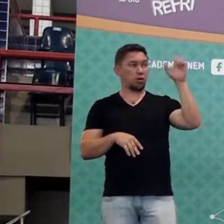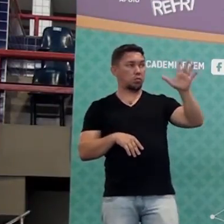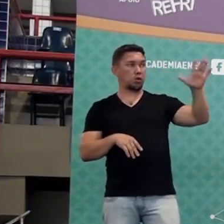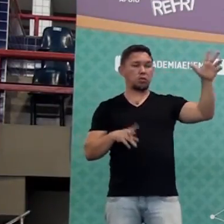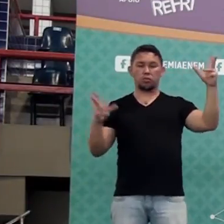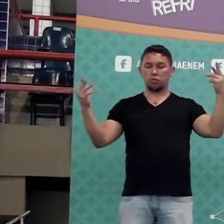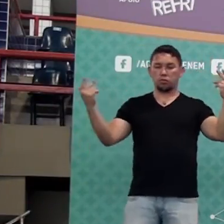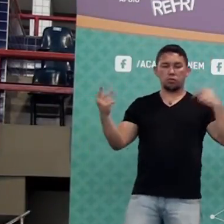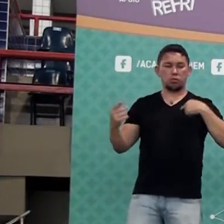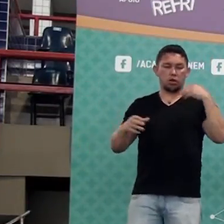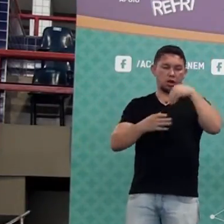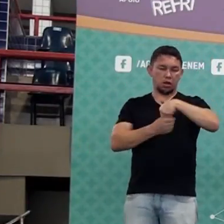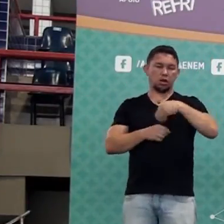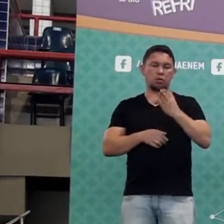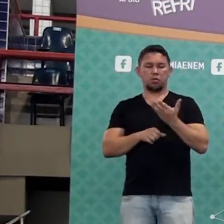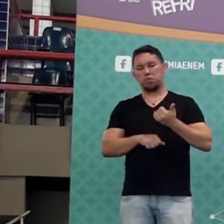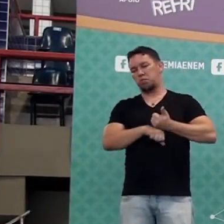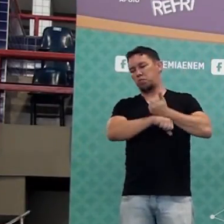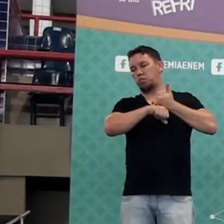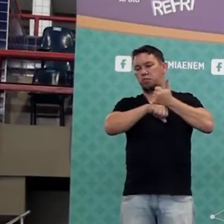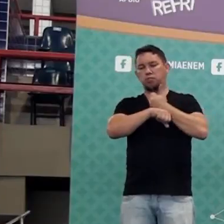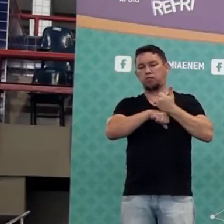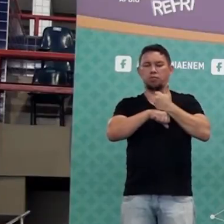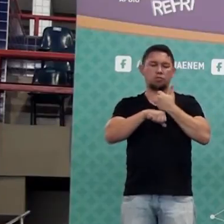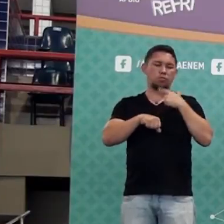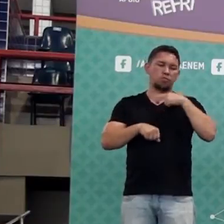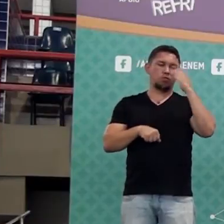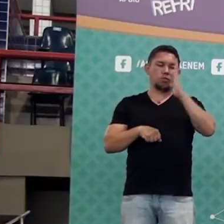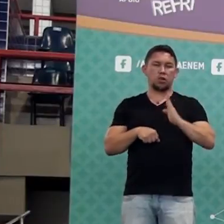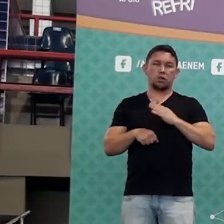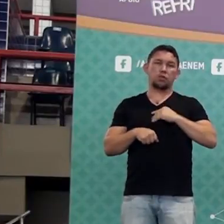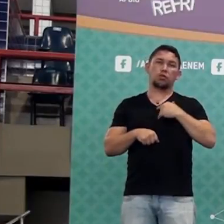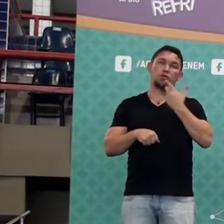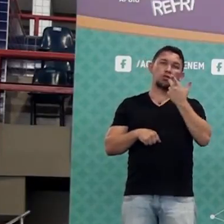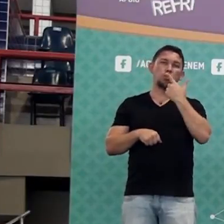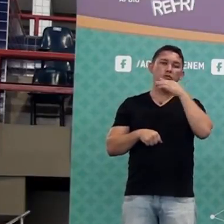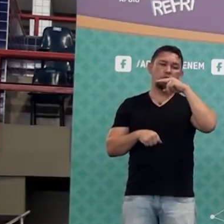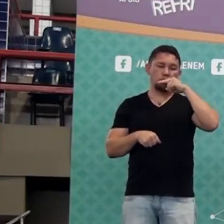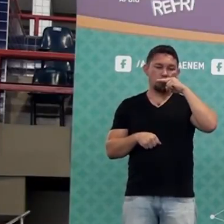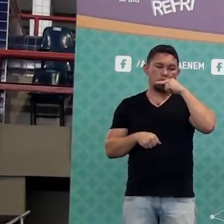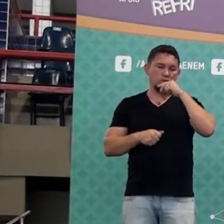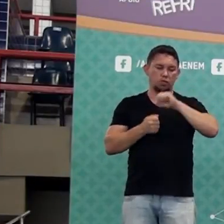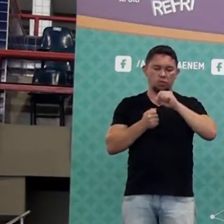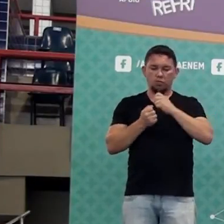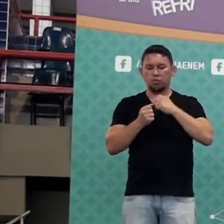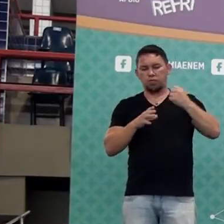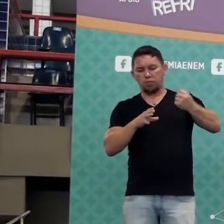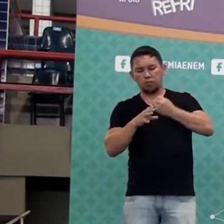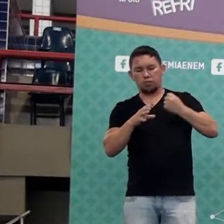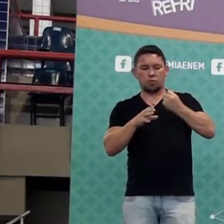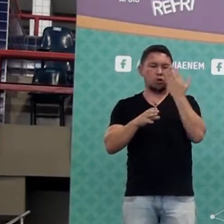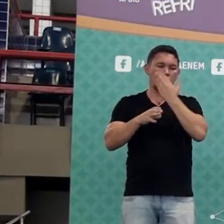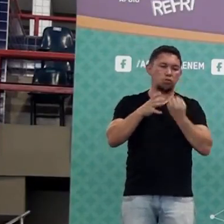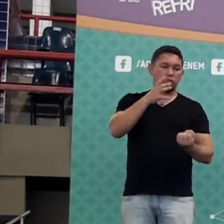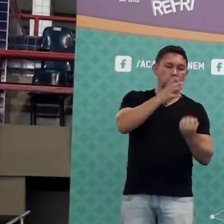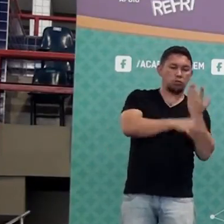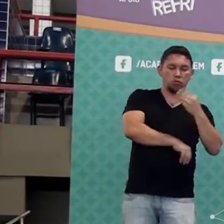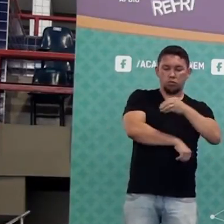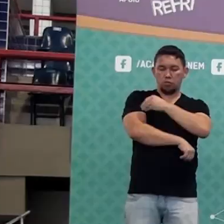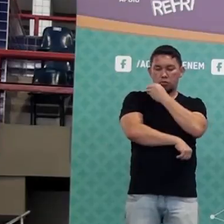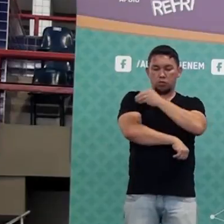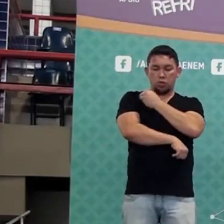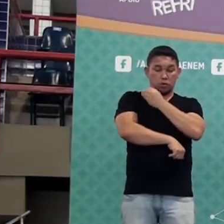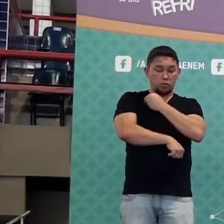cana-de-açúcar e por isso também que a gente produz grandes quantidades de etanol. Primeira vantagem do etanol sob o ponto de